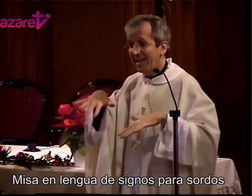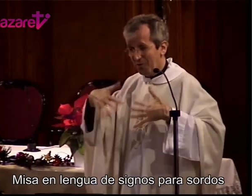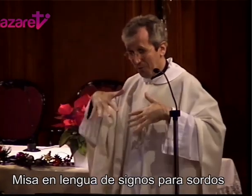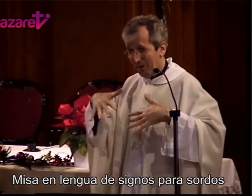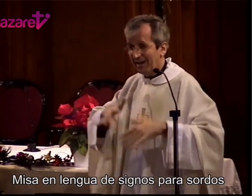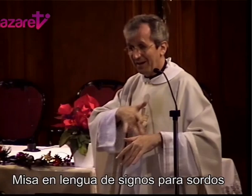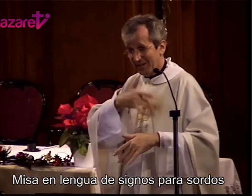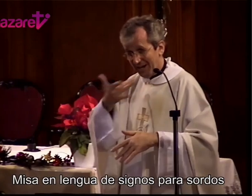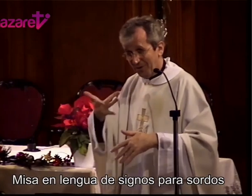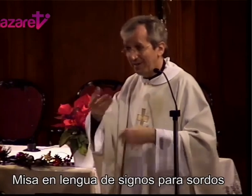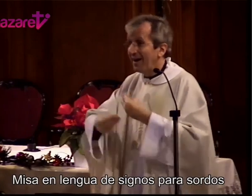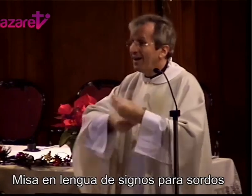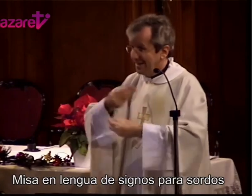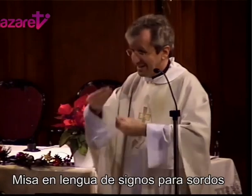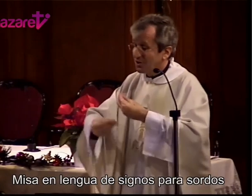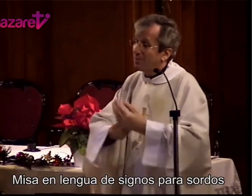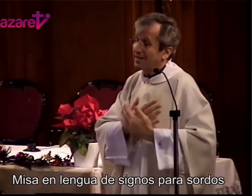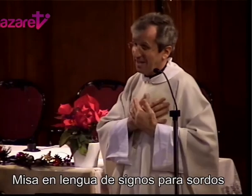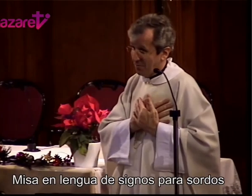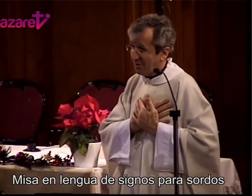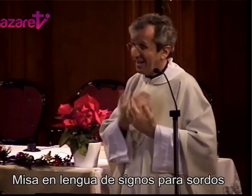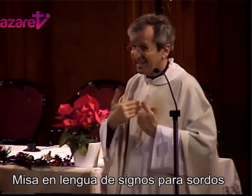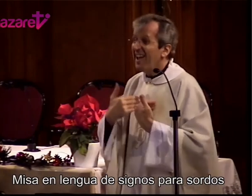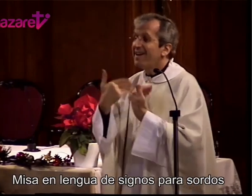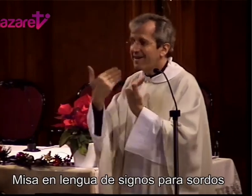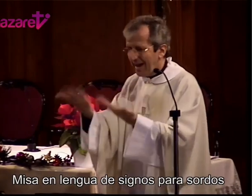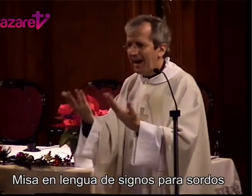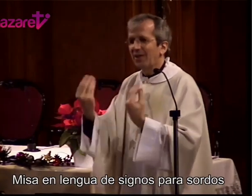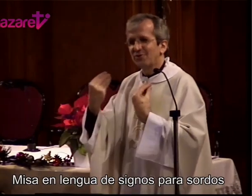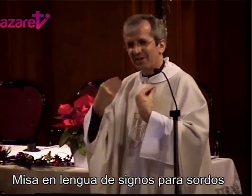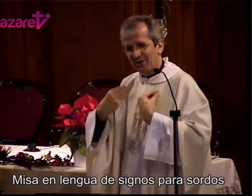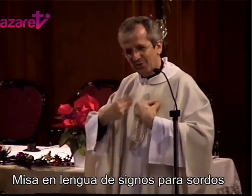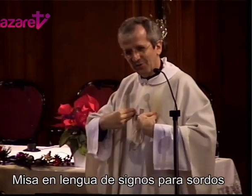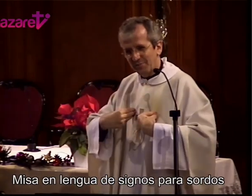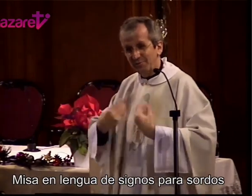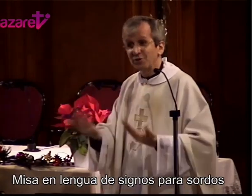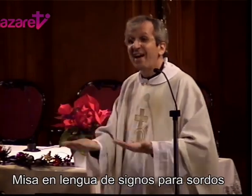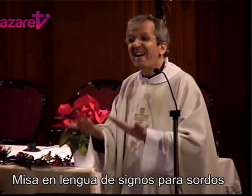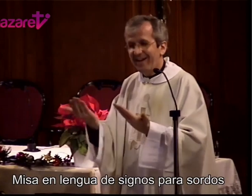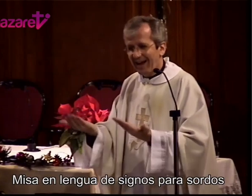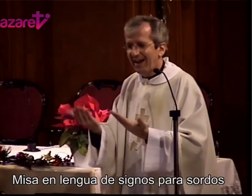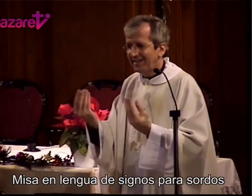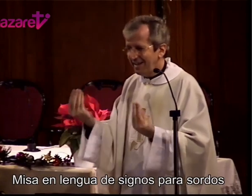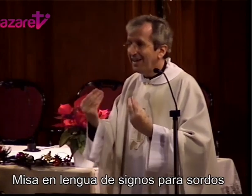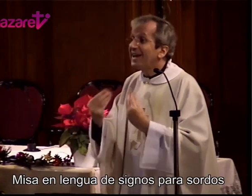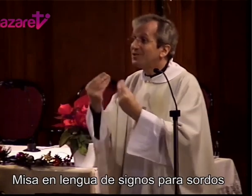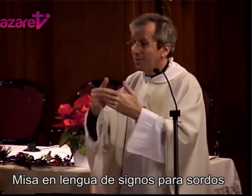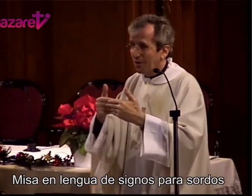año jubilar de la misericordia, de esas obras de amor, es regalarnos a nosotros mismos. Regálate. Es lo mejor que